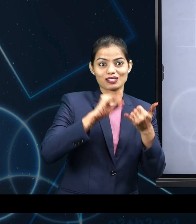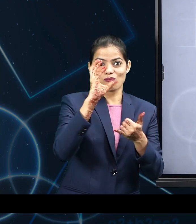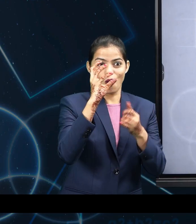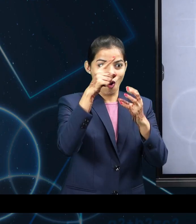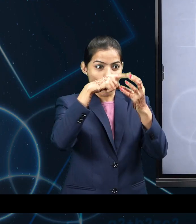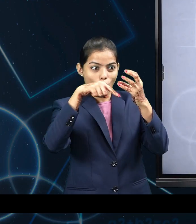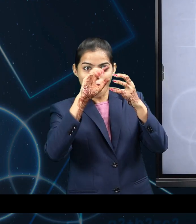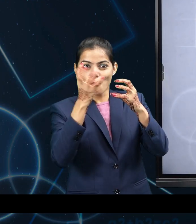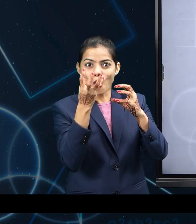गोला,